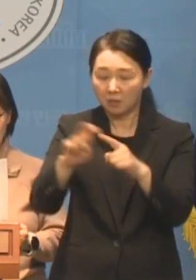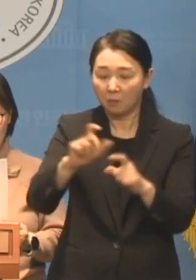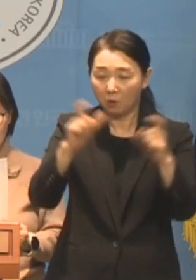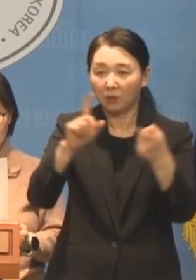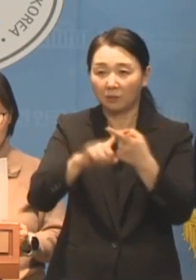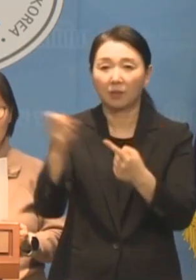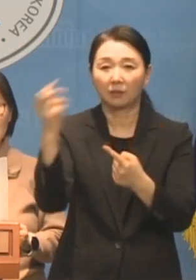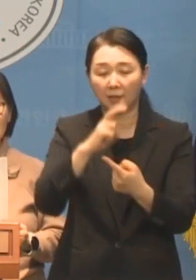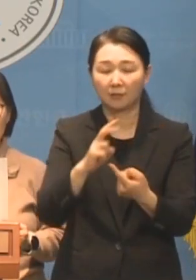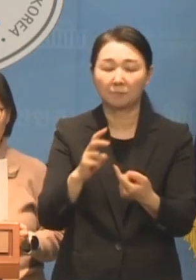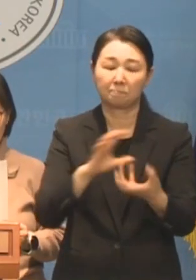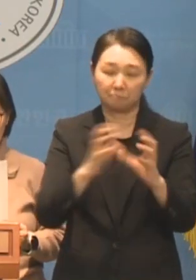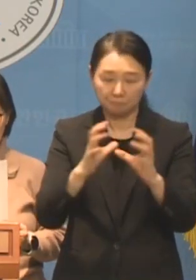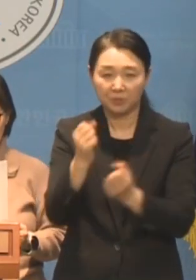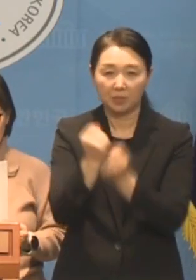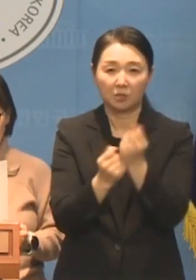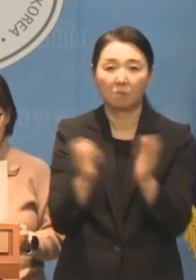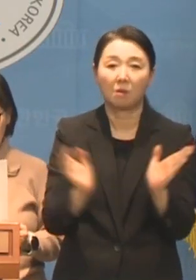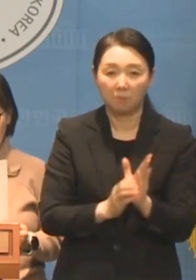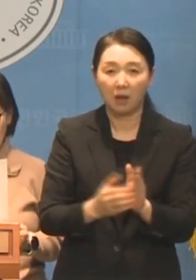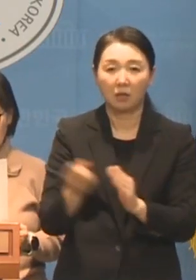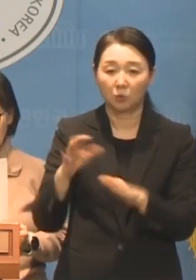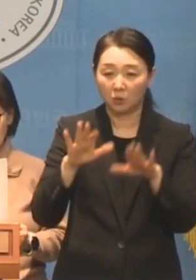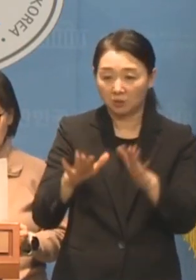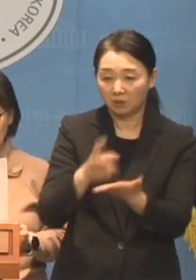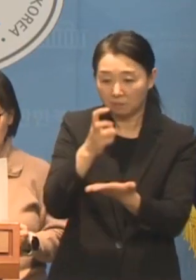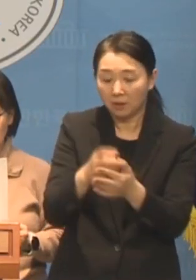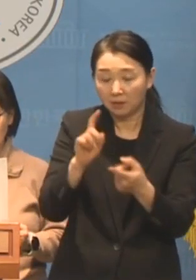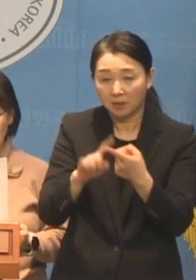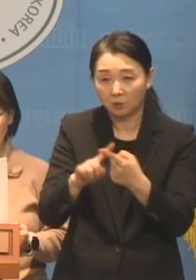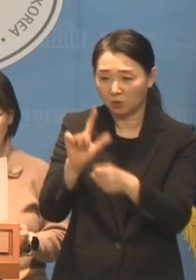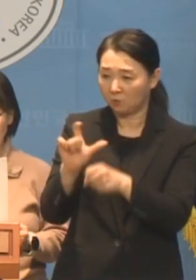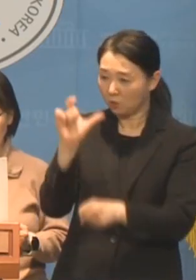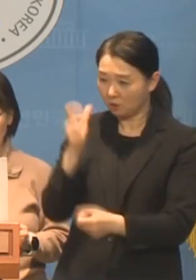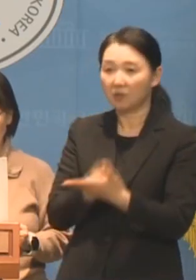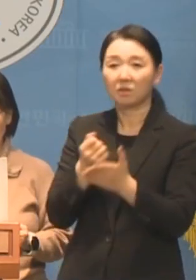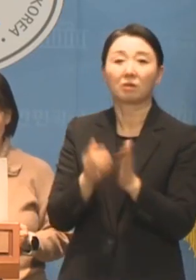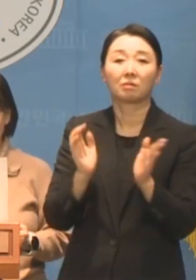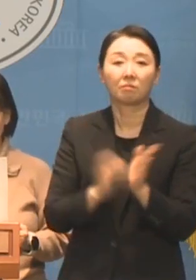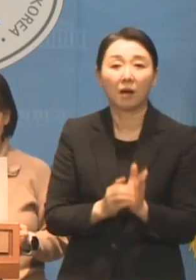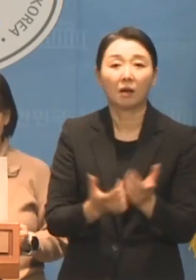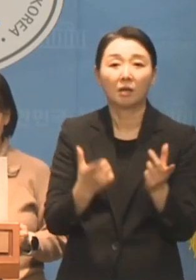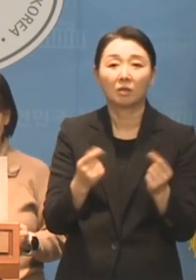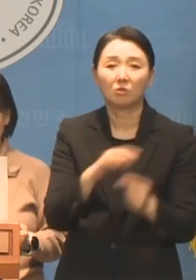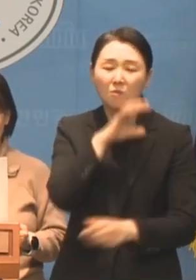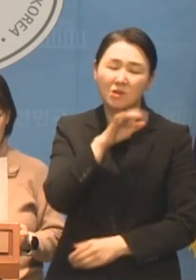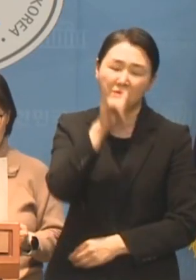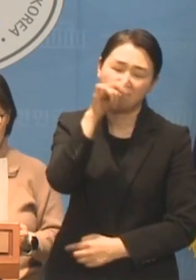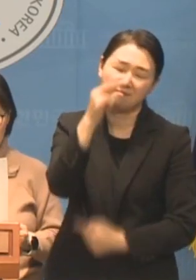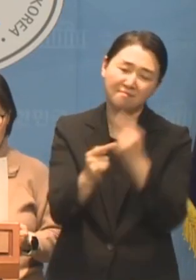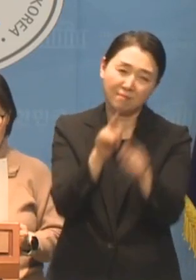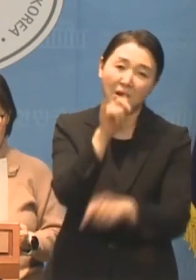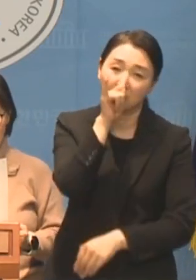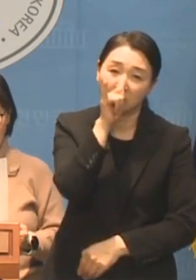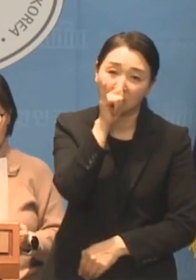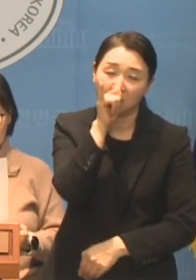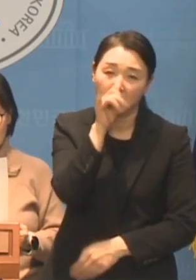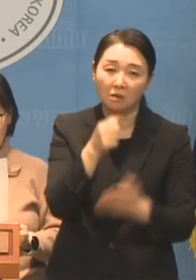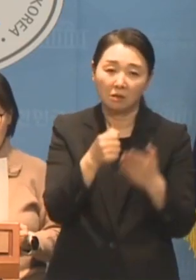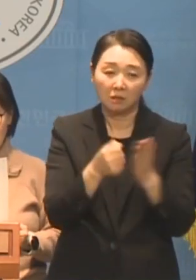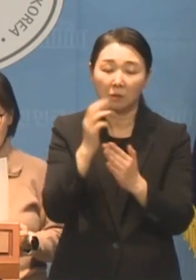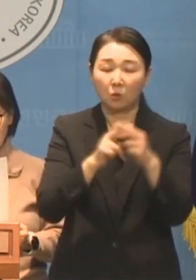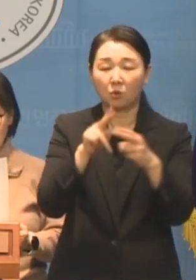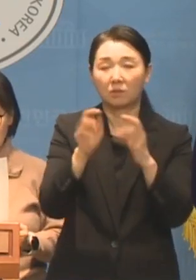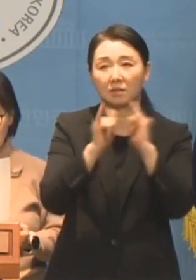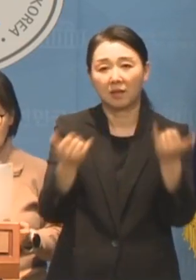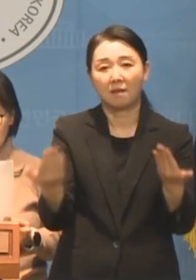재논의를 시도하는 이유를 설명하며 현행 방침이 15년 전 결정이고 민원이 빗발친다는 이유로 공직자의